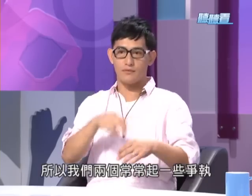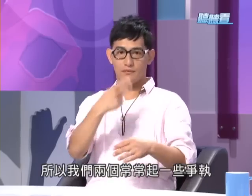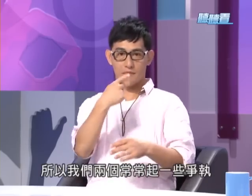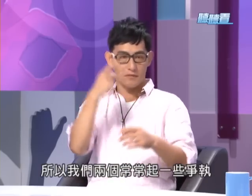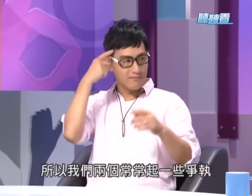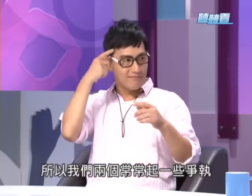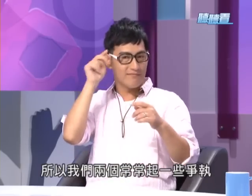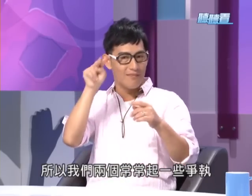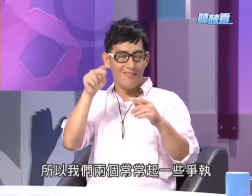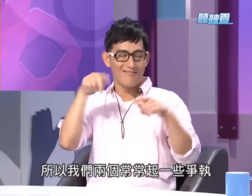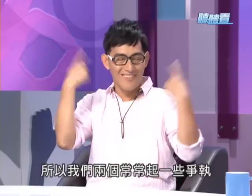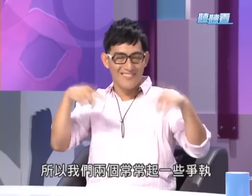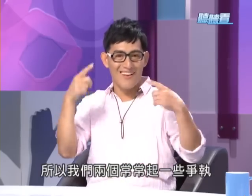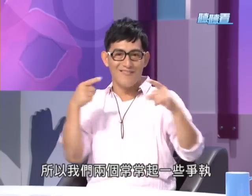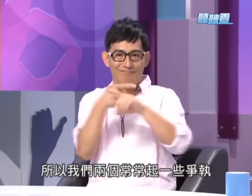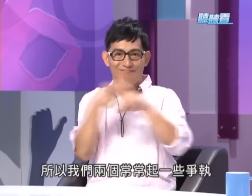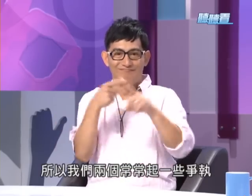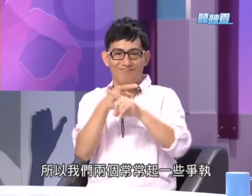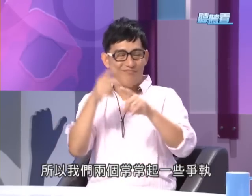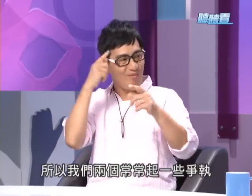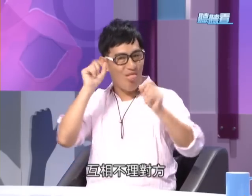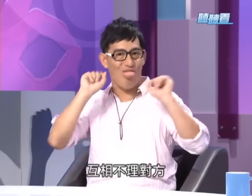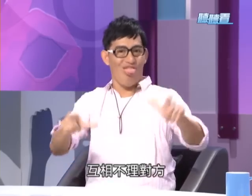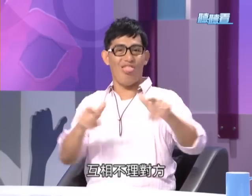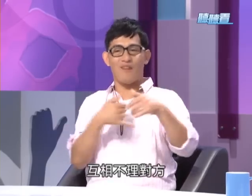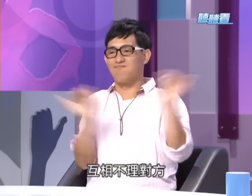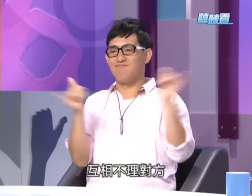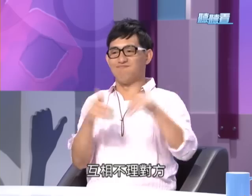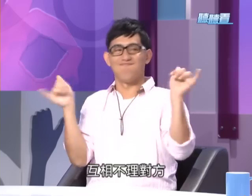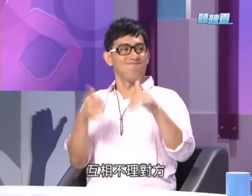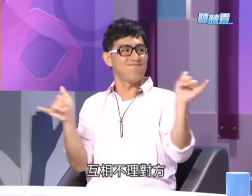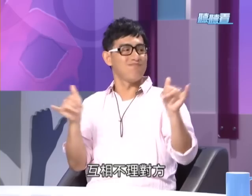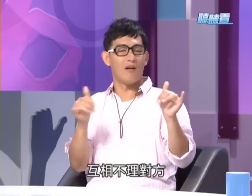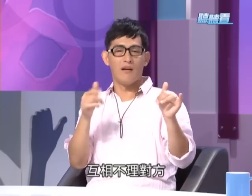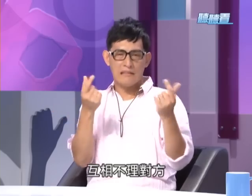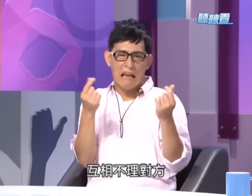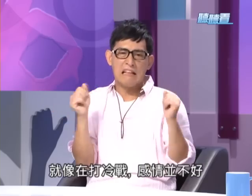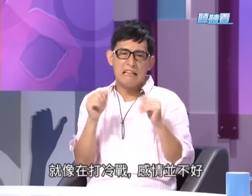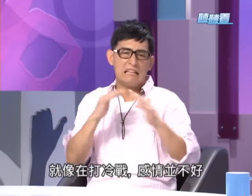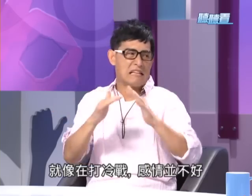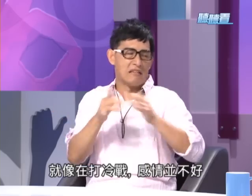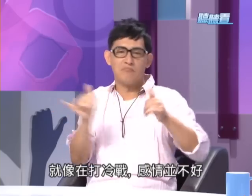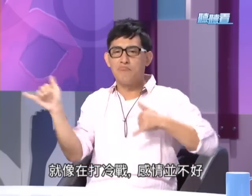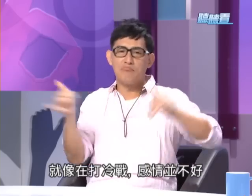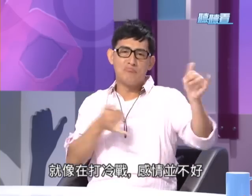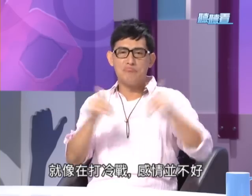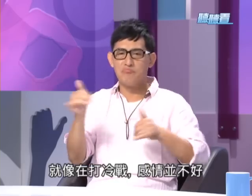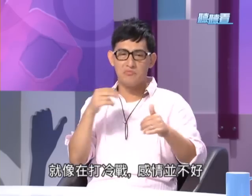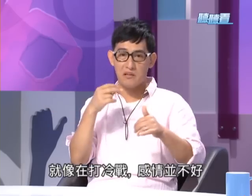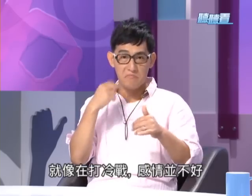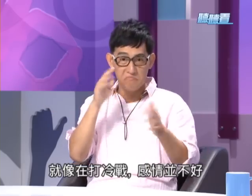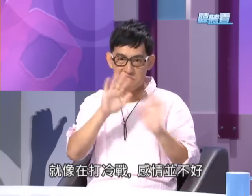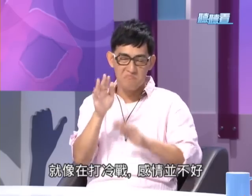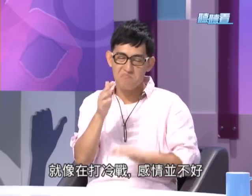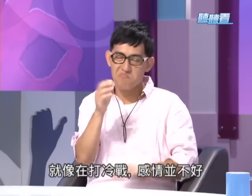们两个常常起一些争执，互相不理对方，就像在打冷战，感情并不